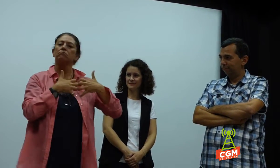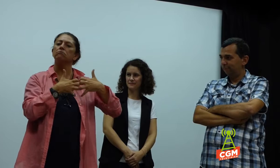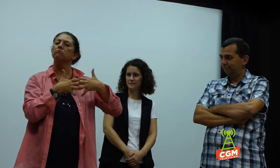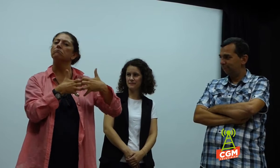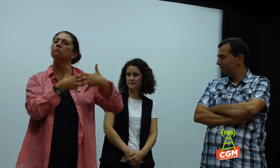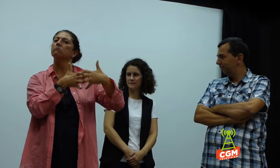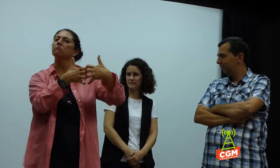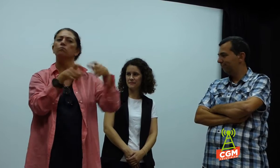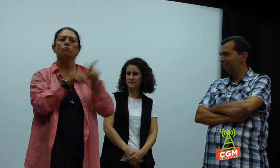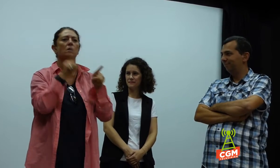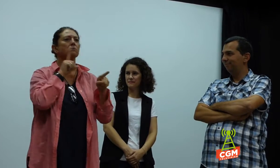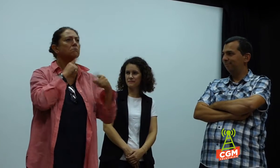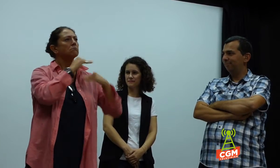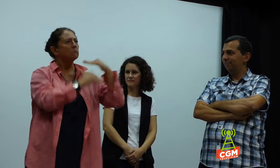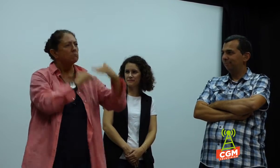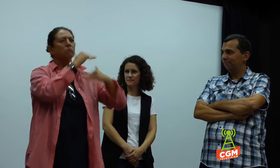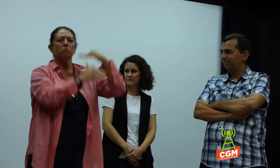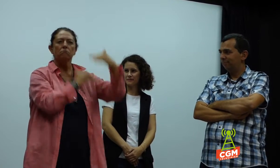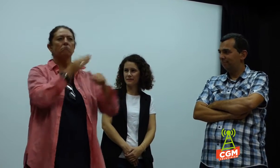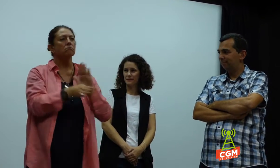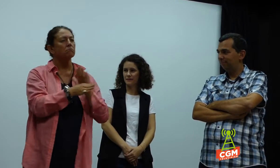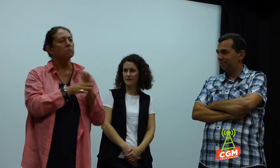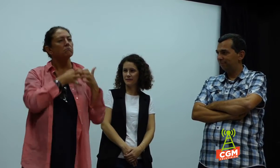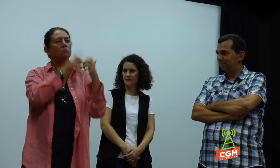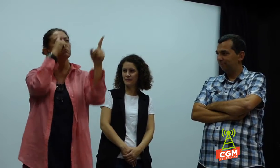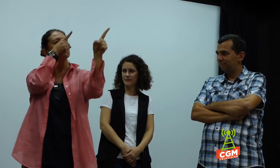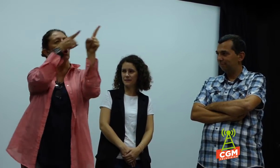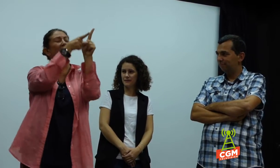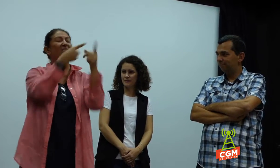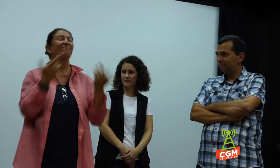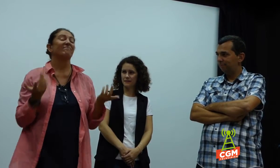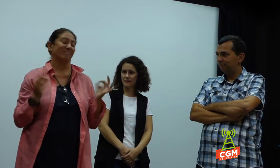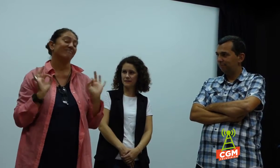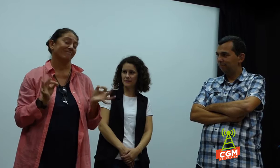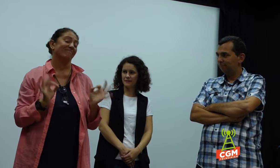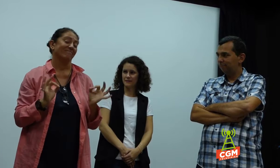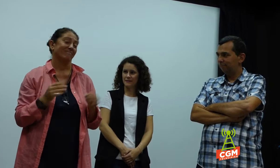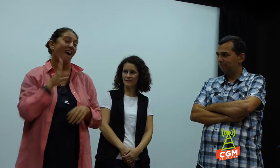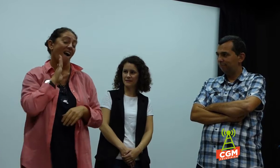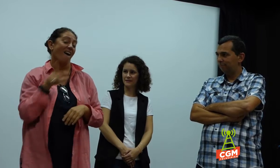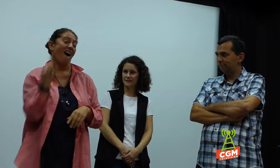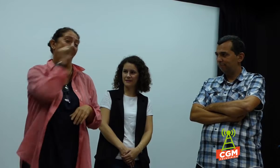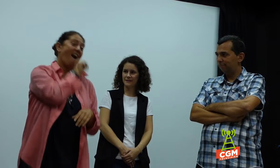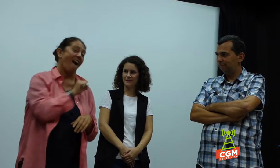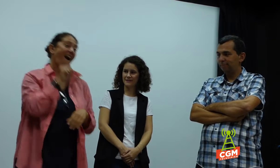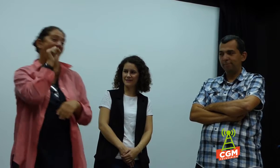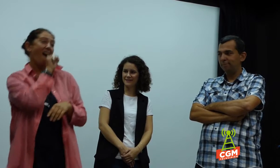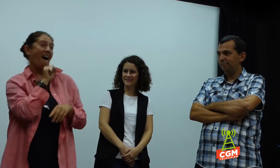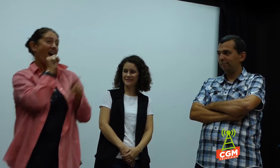Madrid, significa como unos pilares de lucha, de un esfuerzo, de un progreso de la comunidad sorda y de su lucha. Es